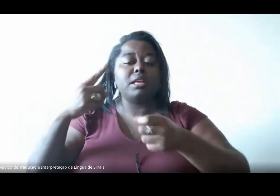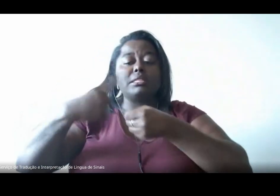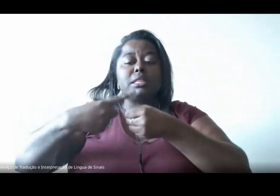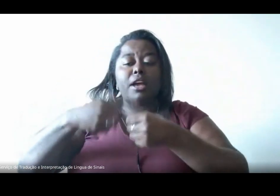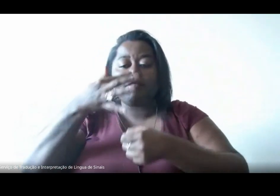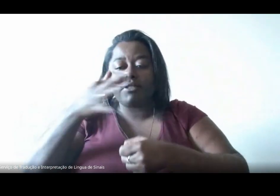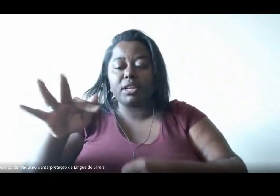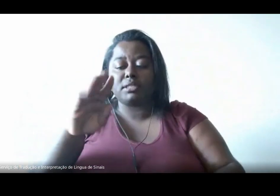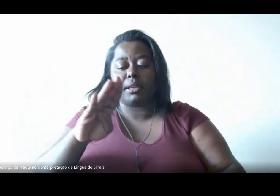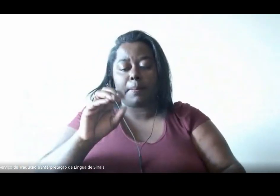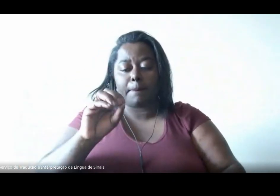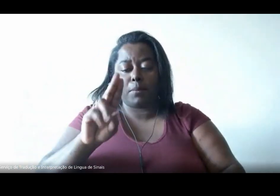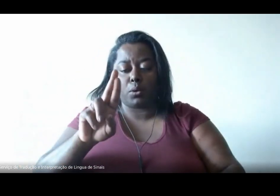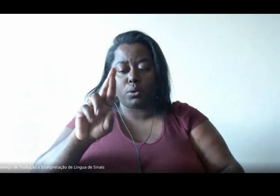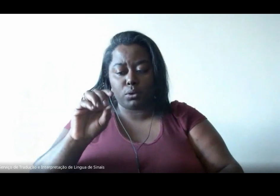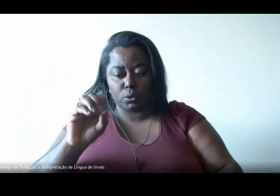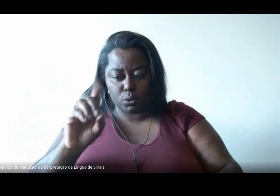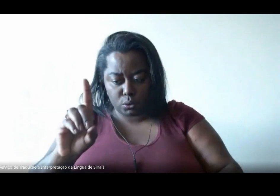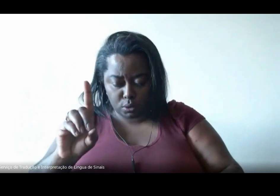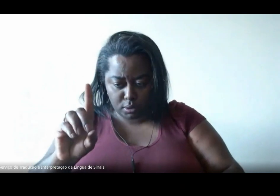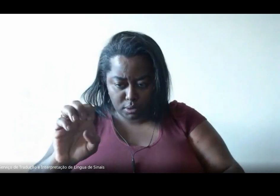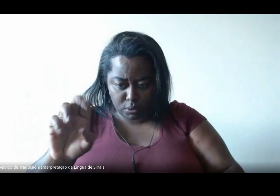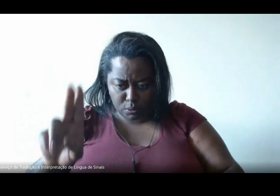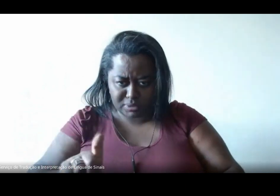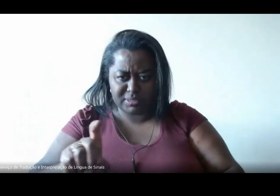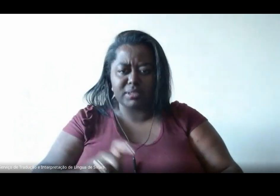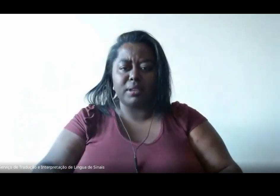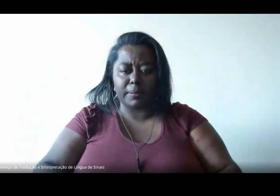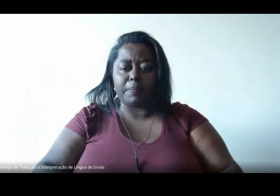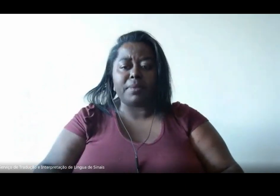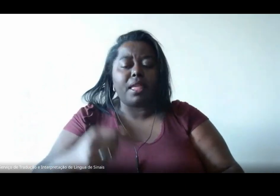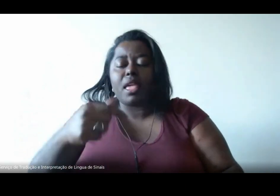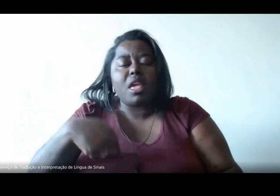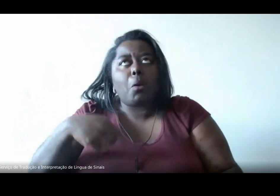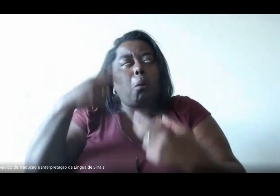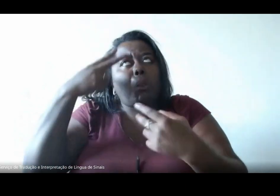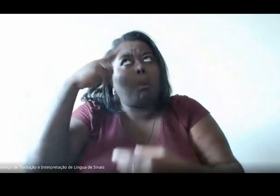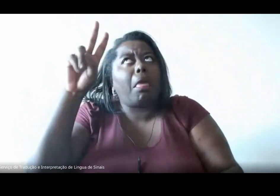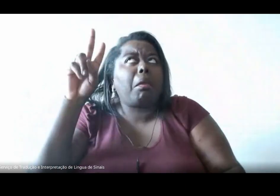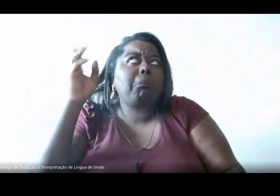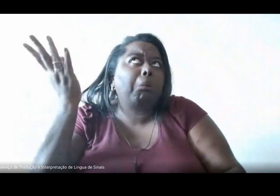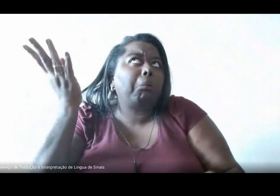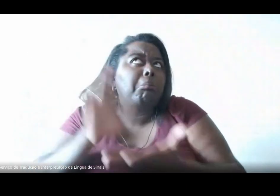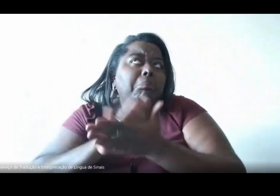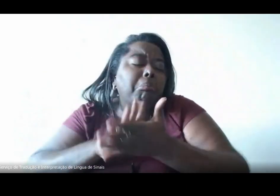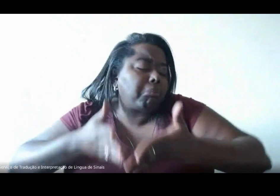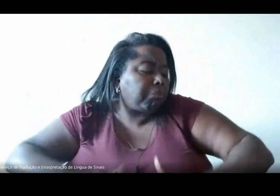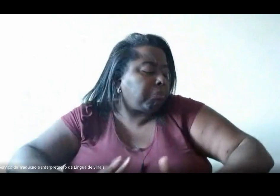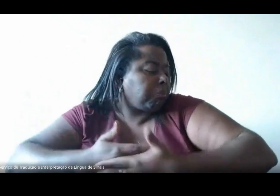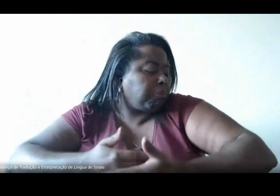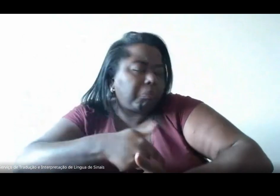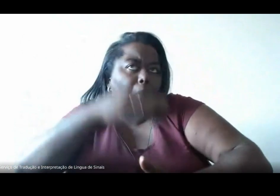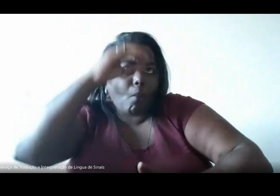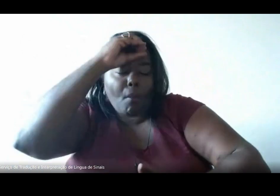Disseram-me, sou obrigado a crer, uma vez que não tenho nenhuma lembrança. Do meu segundo nascimento, tenho plena